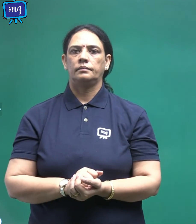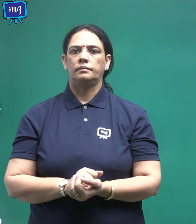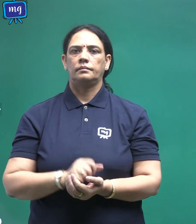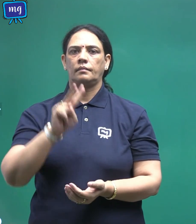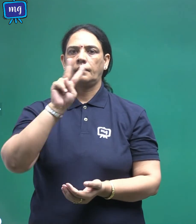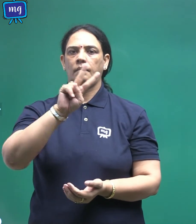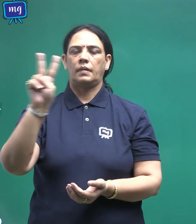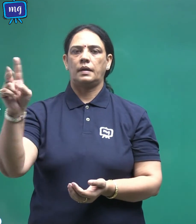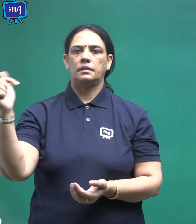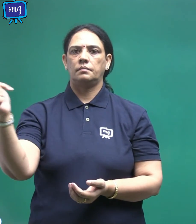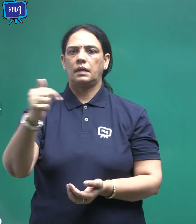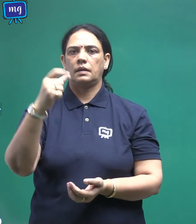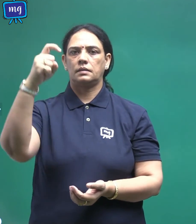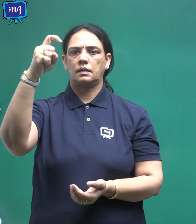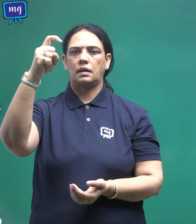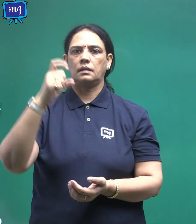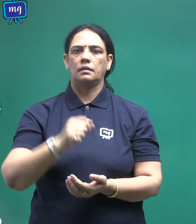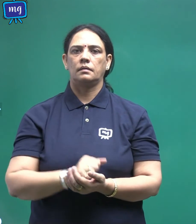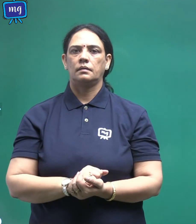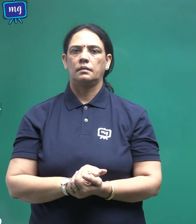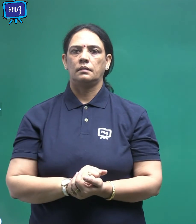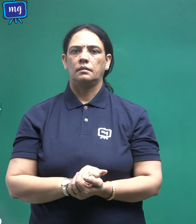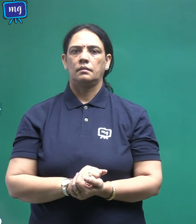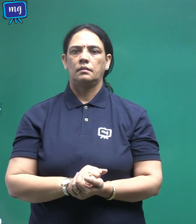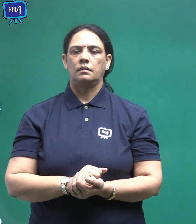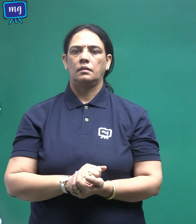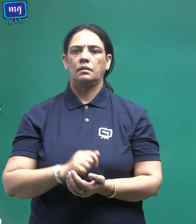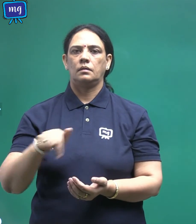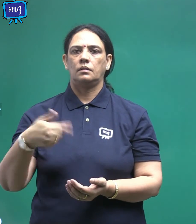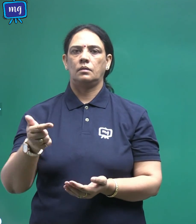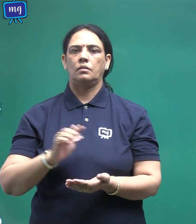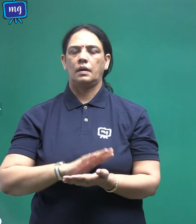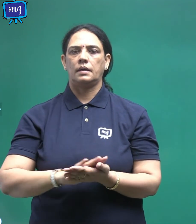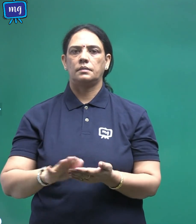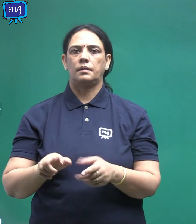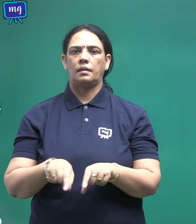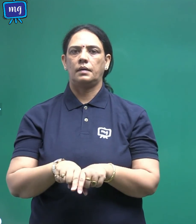22 माइनस 7, तो h बराबर